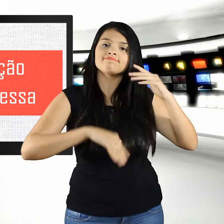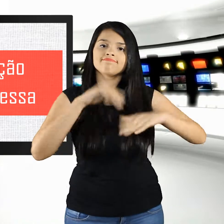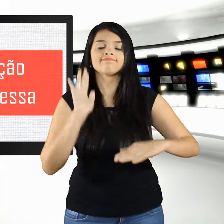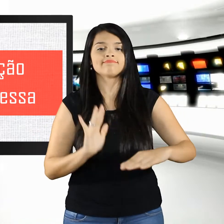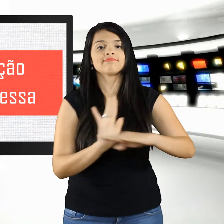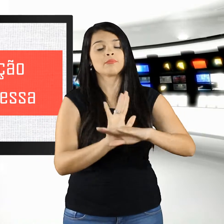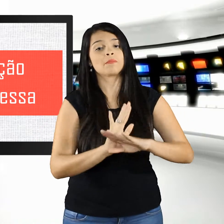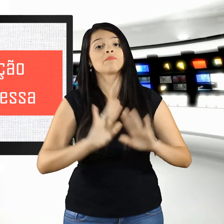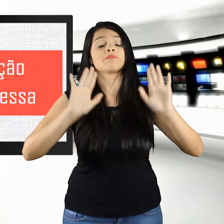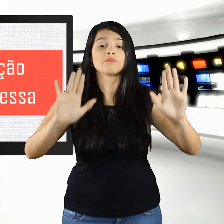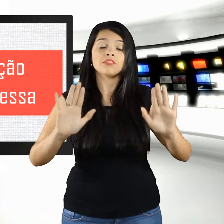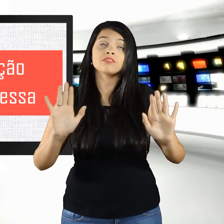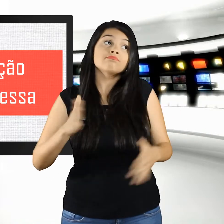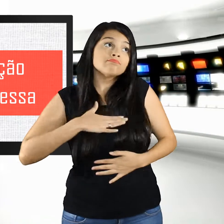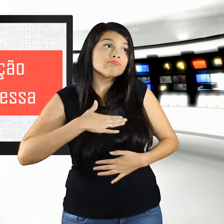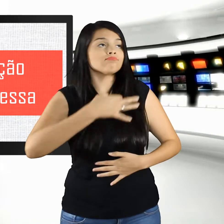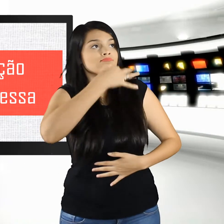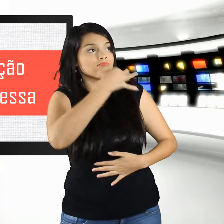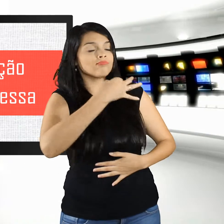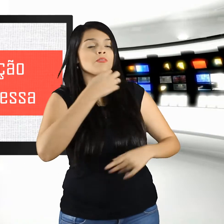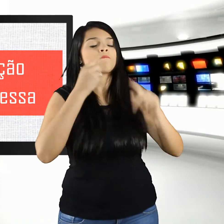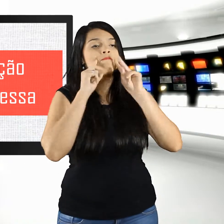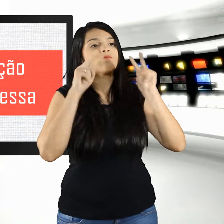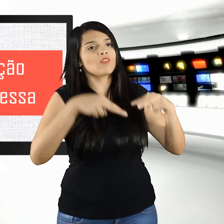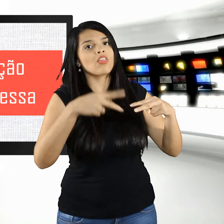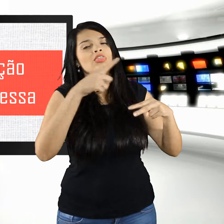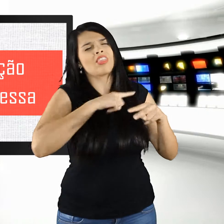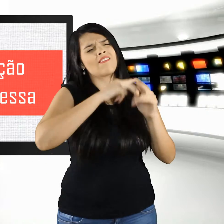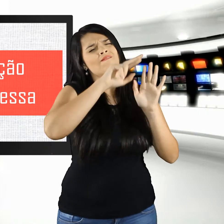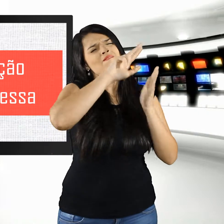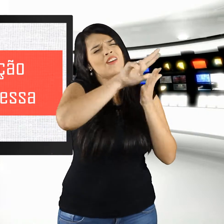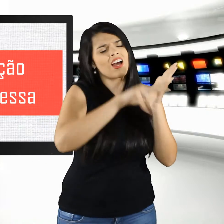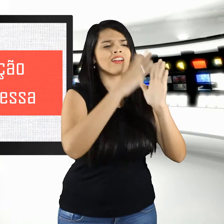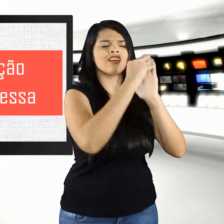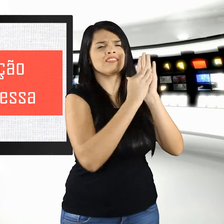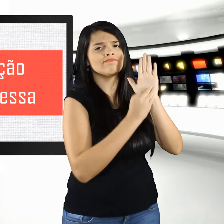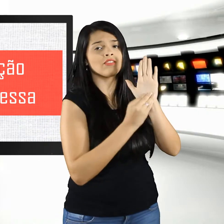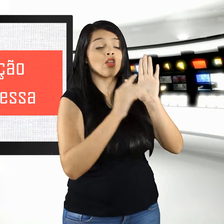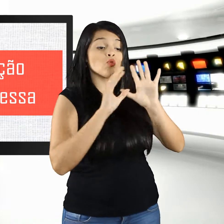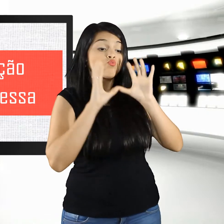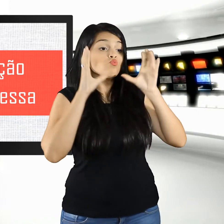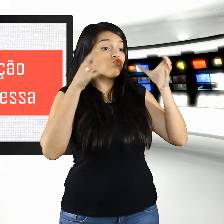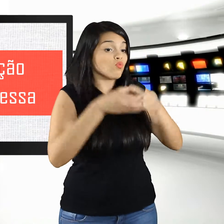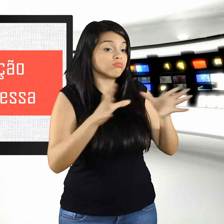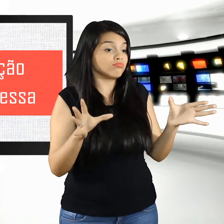Contudo, particularmente, vejo o efeito de várias ações que, em conjunto, determinam a inserção social do